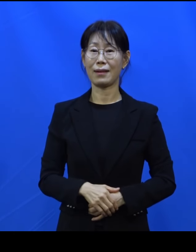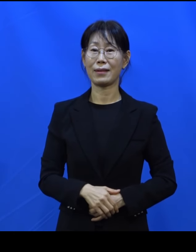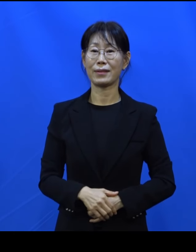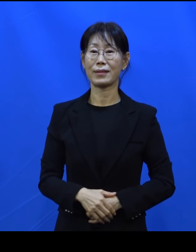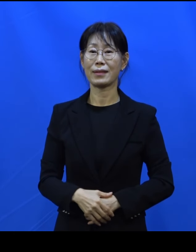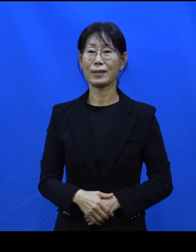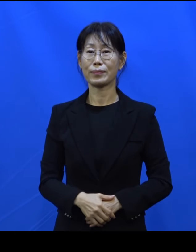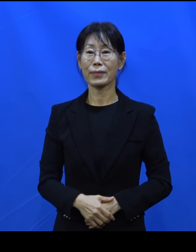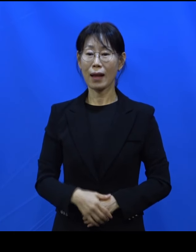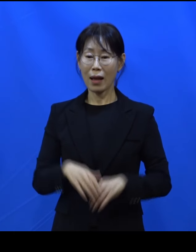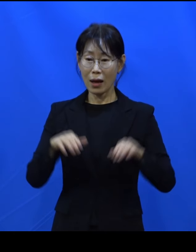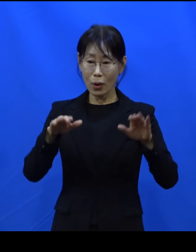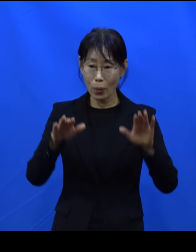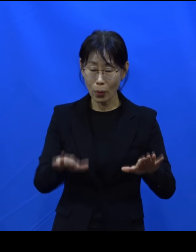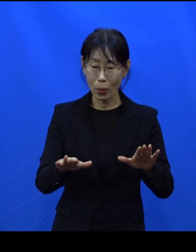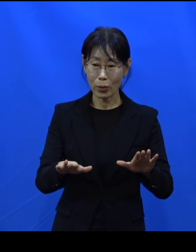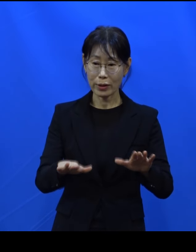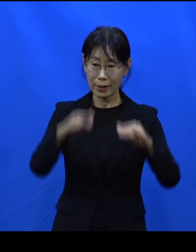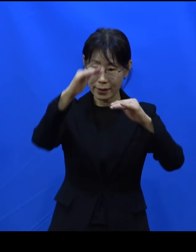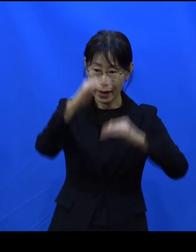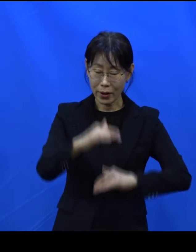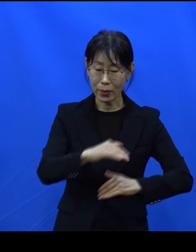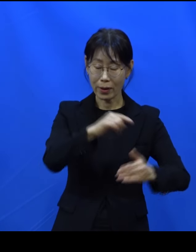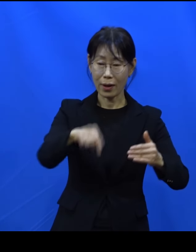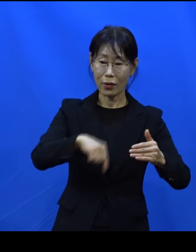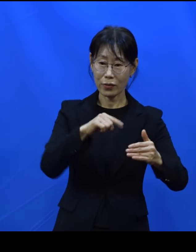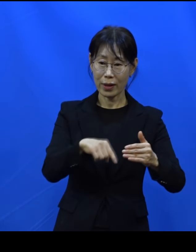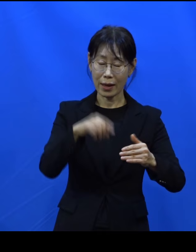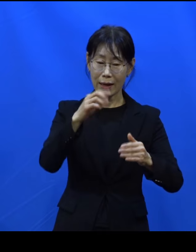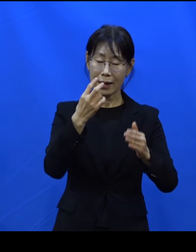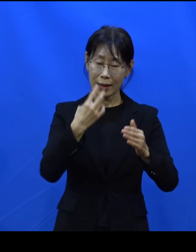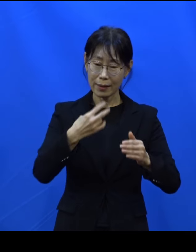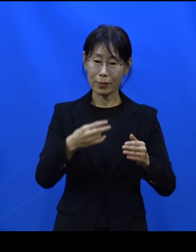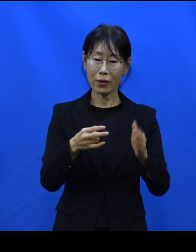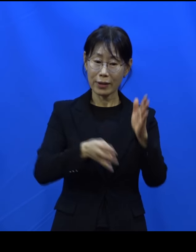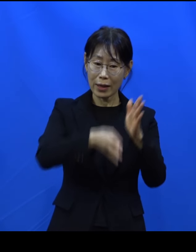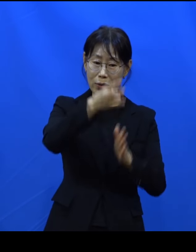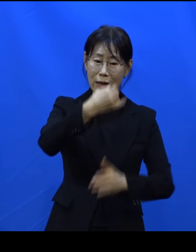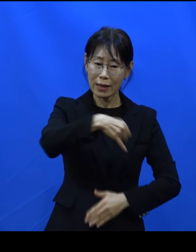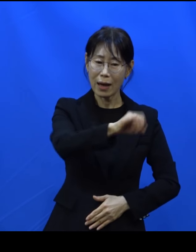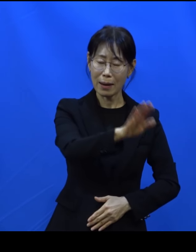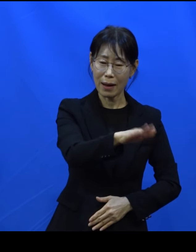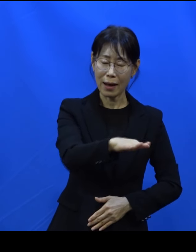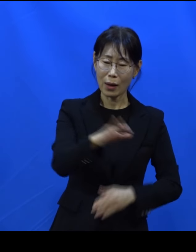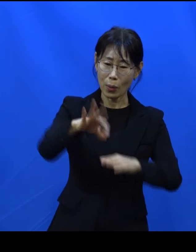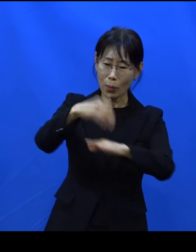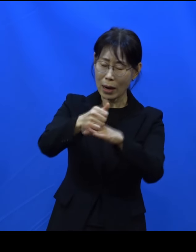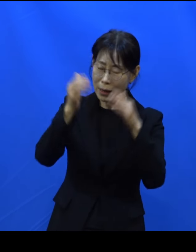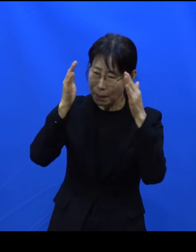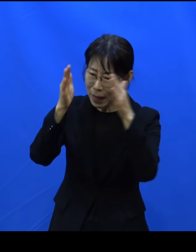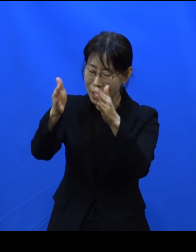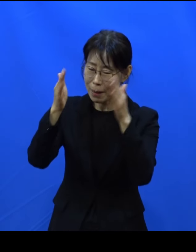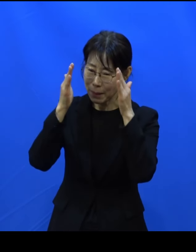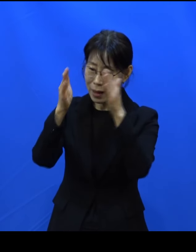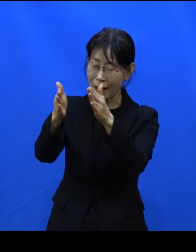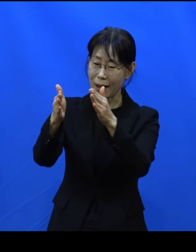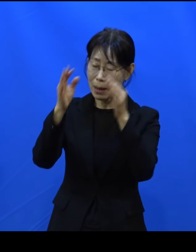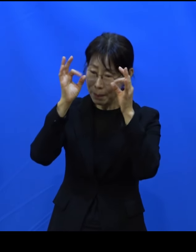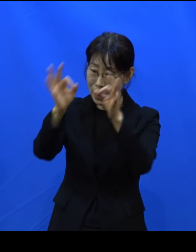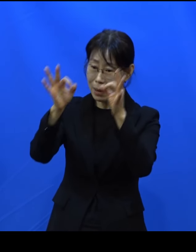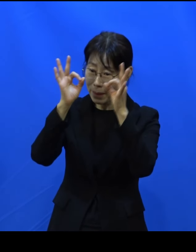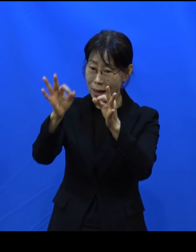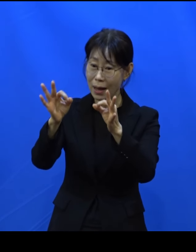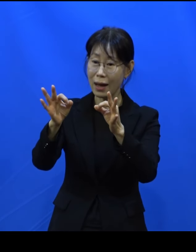거예요. 솔로몬 왕이 위대한 왕이었지만 모든 백성을 만족해 주지 못했습니다. 솔로몬이